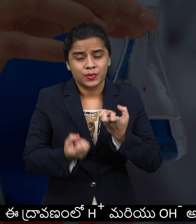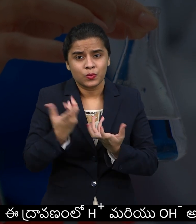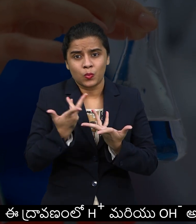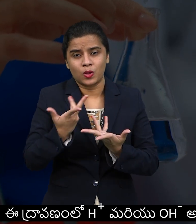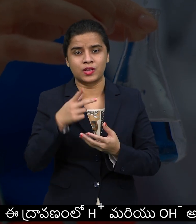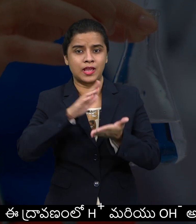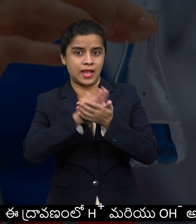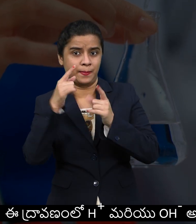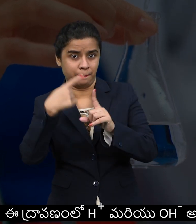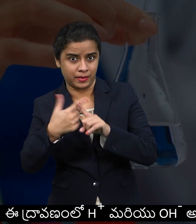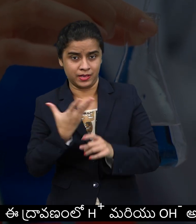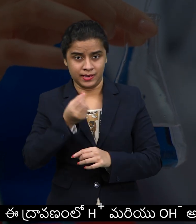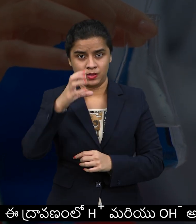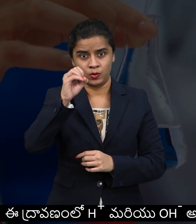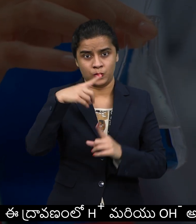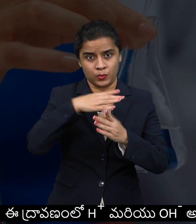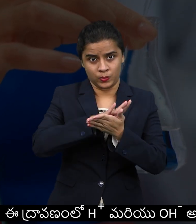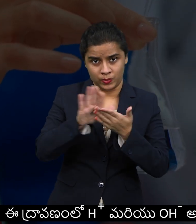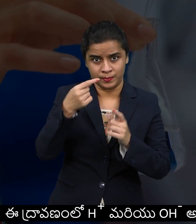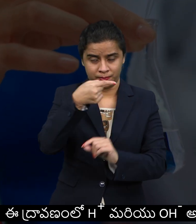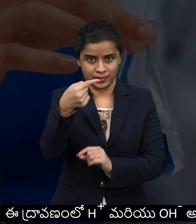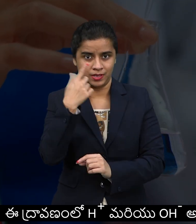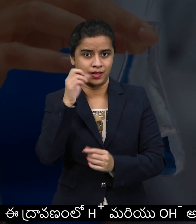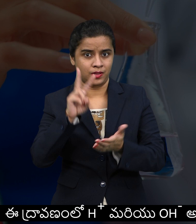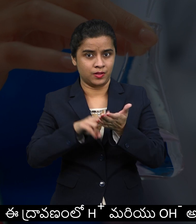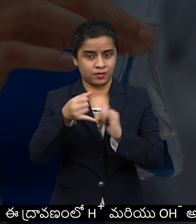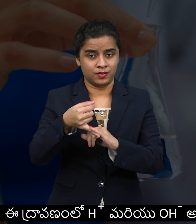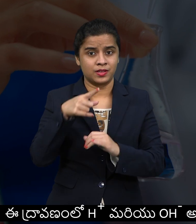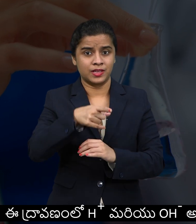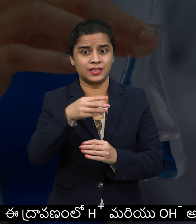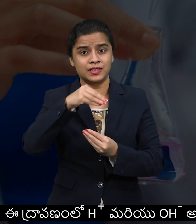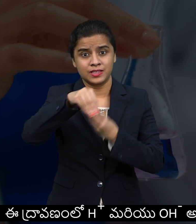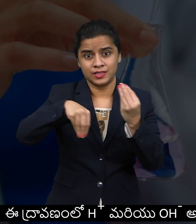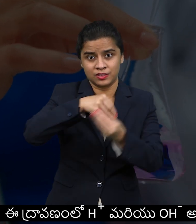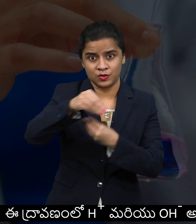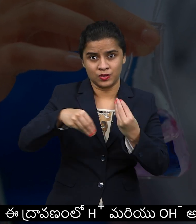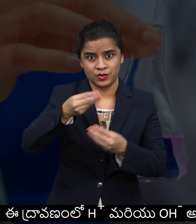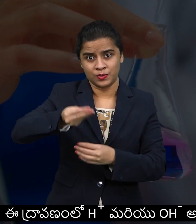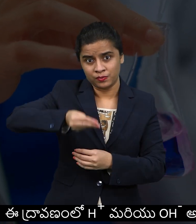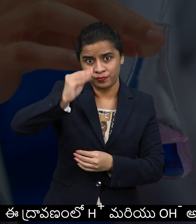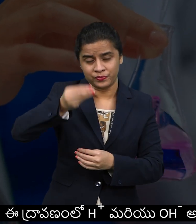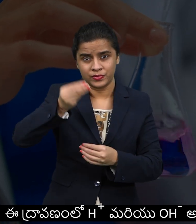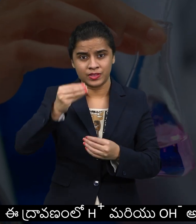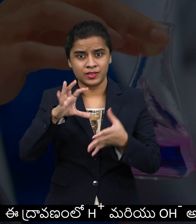మరియు OH అయాన్ల యొక్క ఏకైక మూలం నీటి విచ్ఛేదనం.